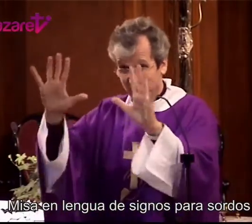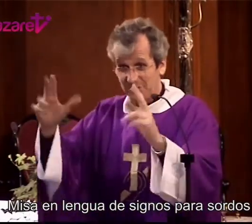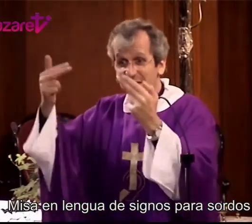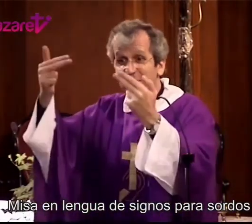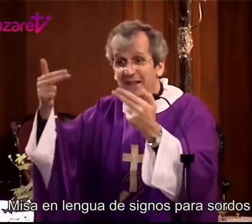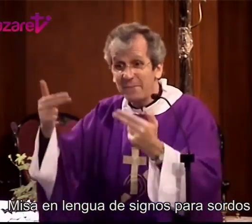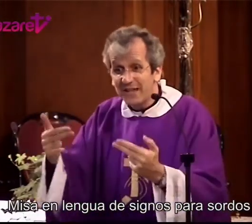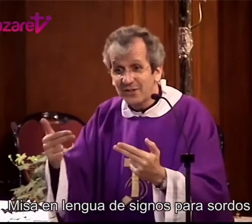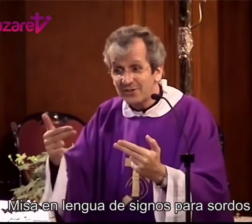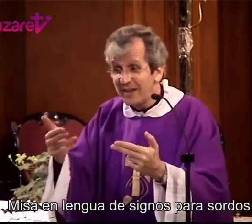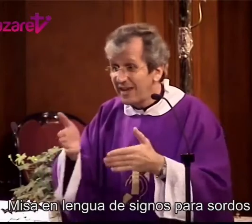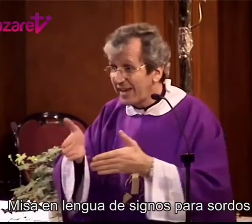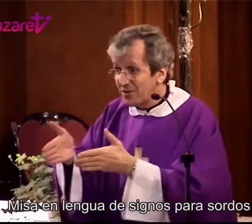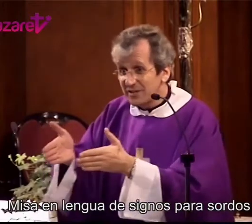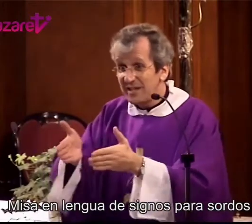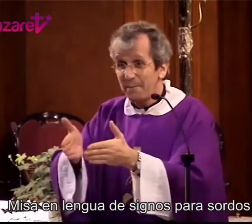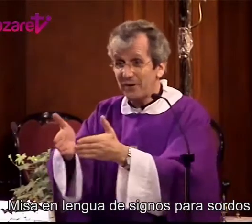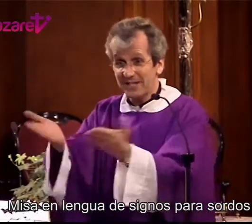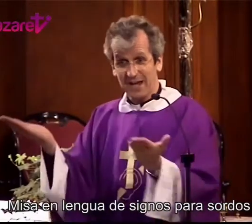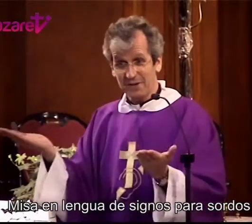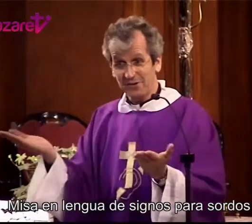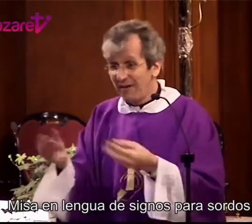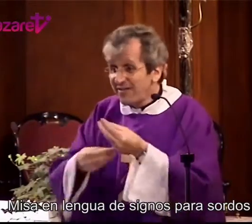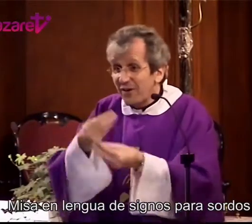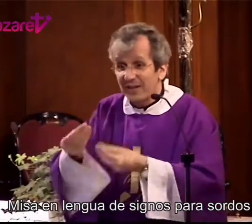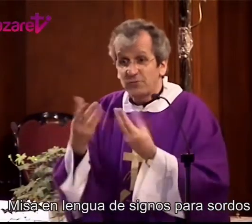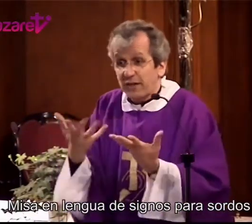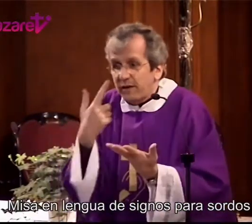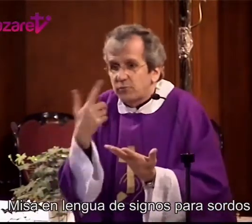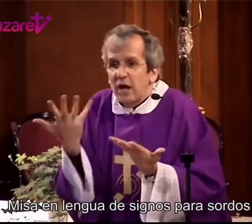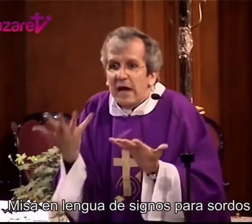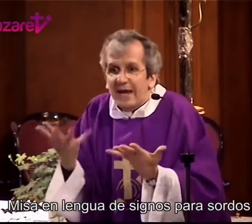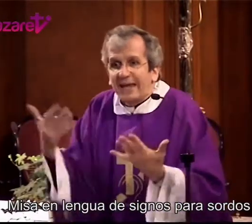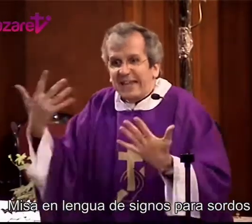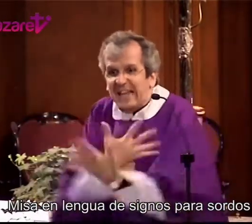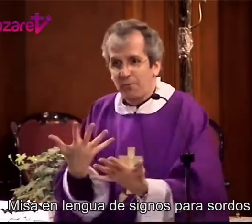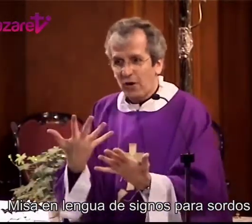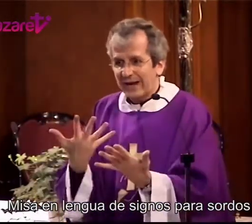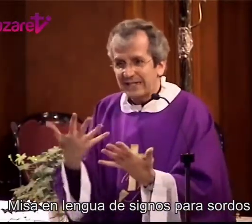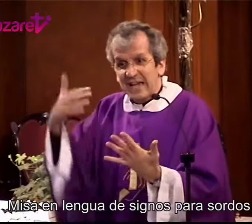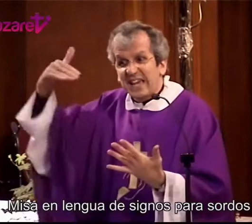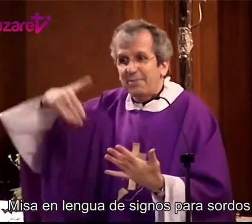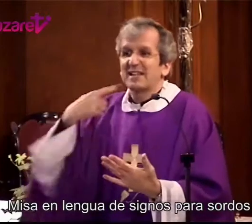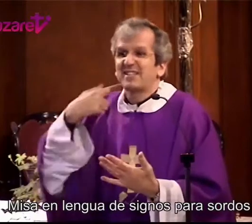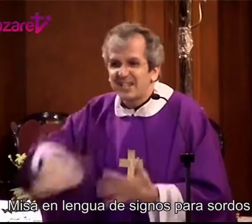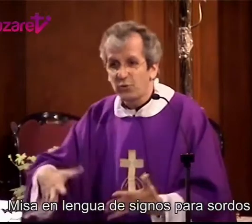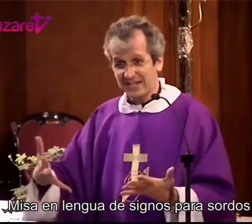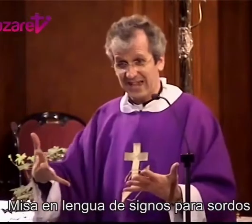10 mandamientos, que nos guían por ese camino de lo que tenemos que hacer. Y decimos, que te equivocas, que vas a ser un